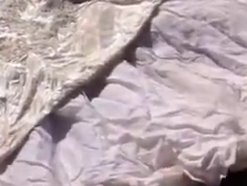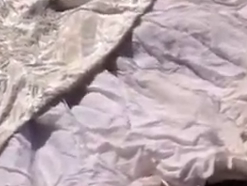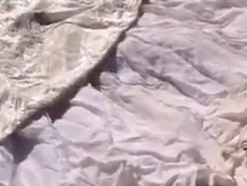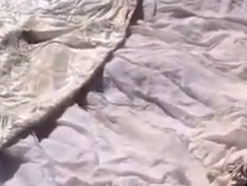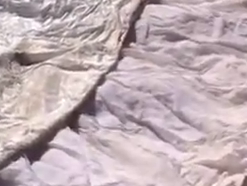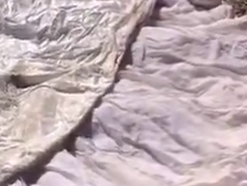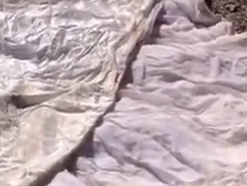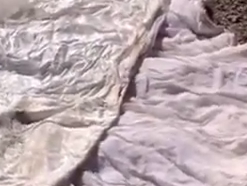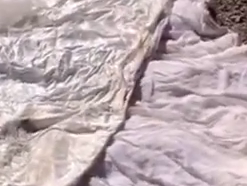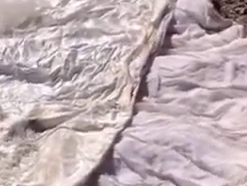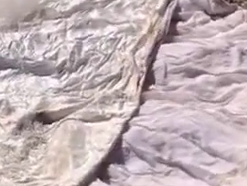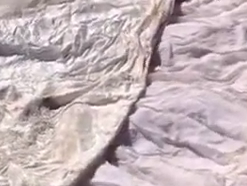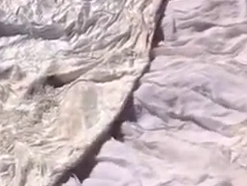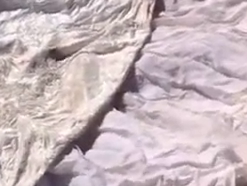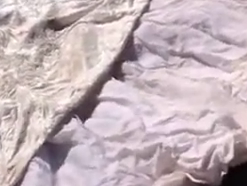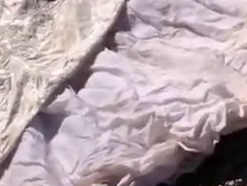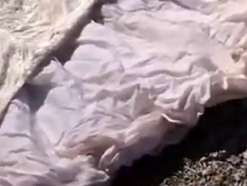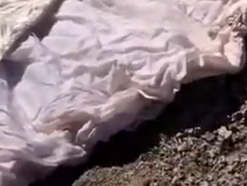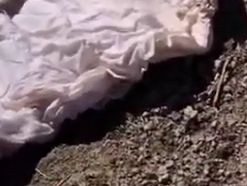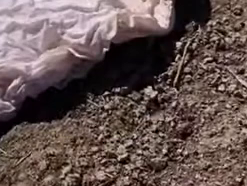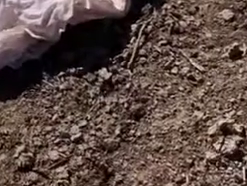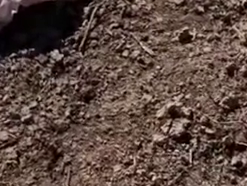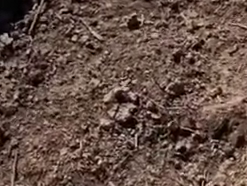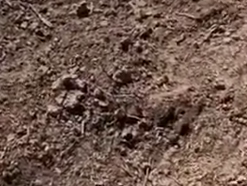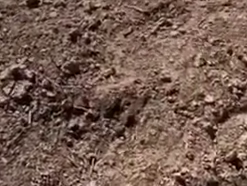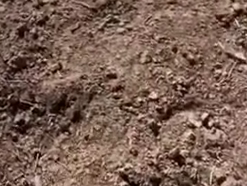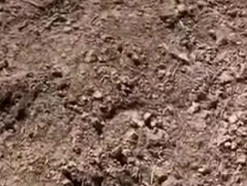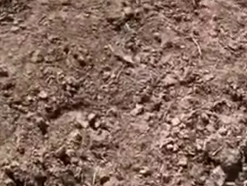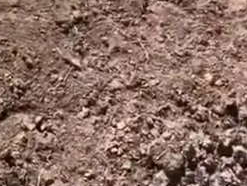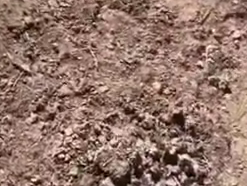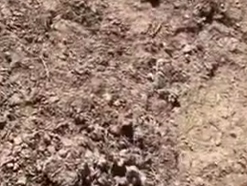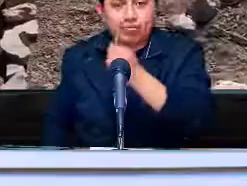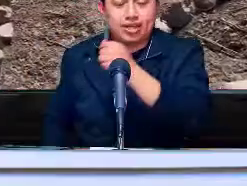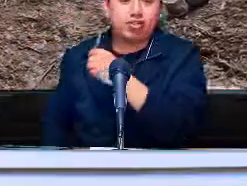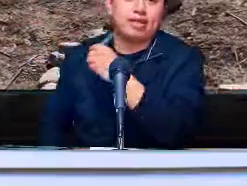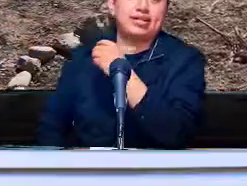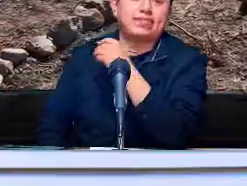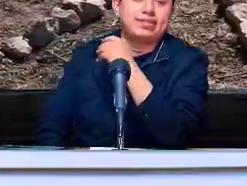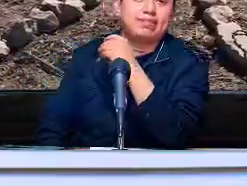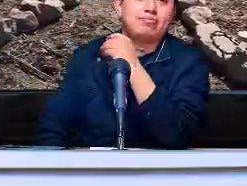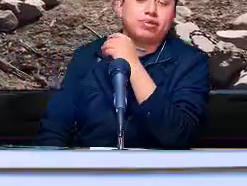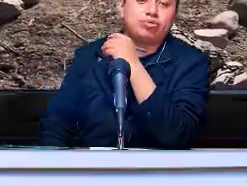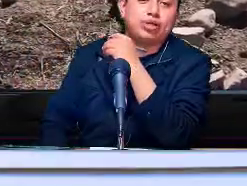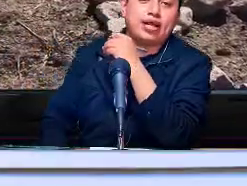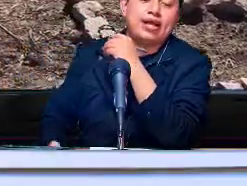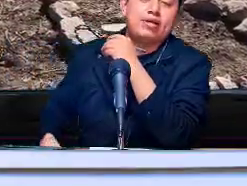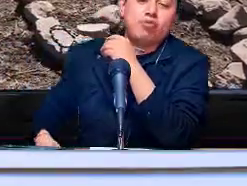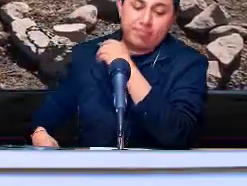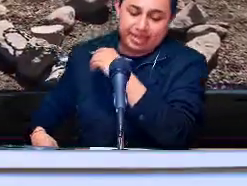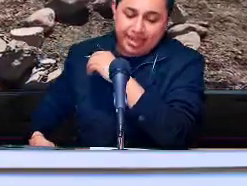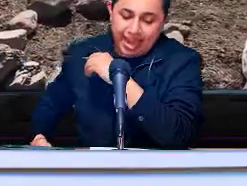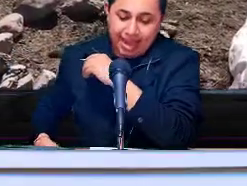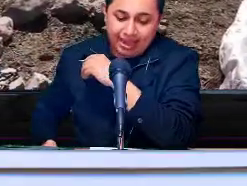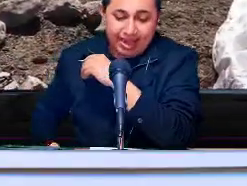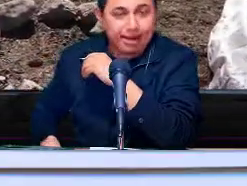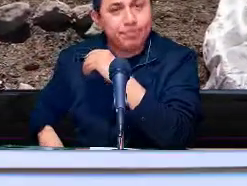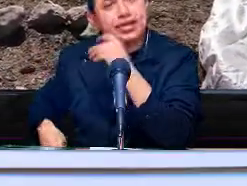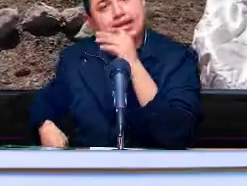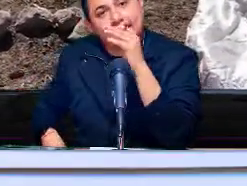partir de mañana 26 de agosto hasta el 28 de octubre vamos a retomar la entrevista vamos a buscar nuevamente a gala para que